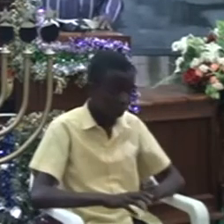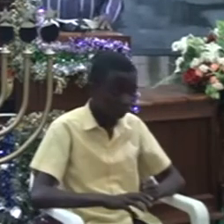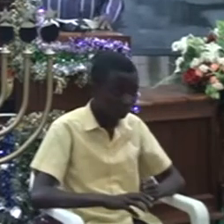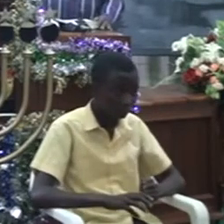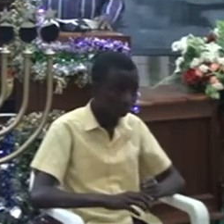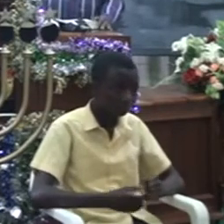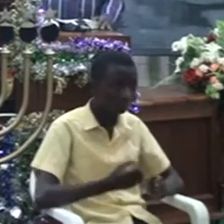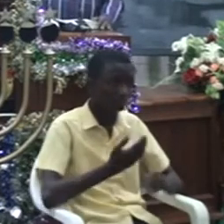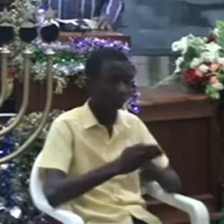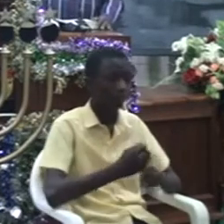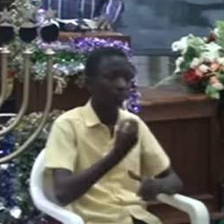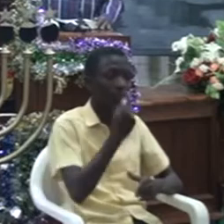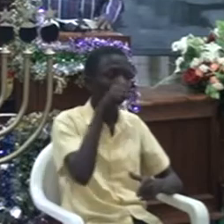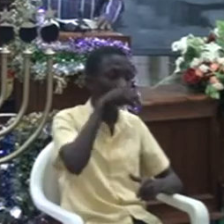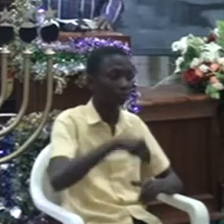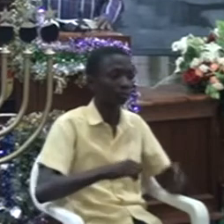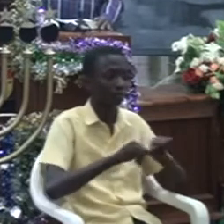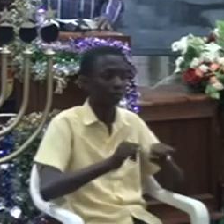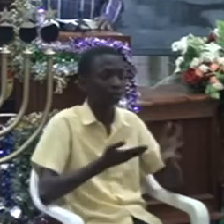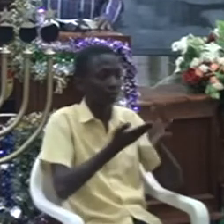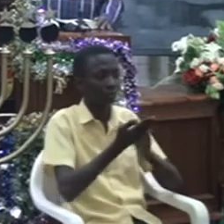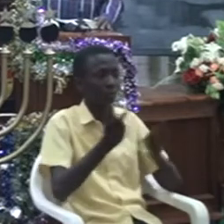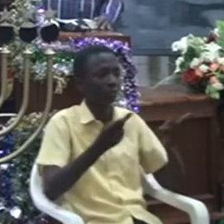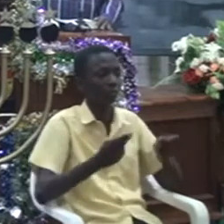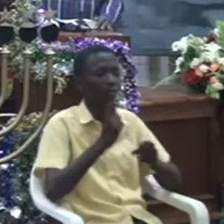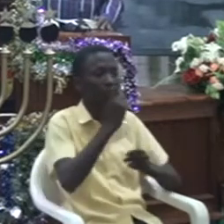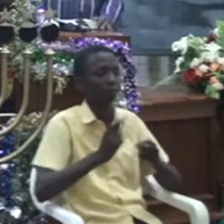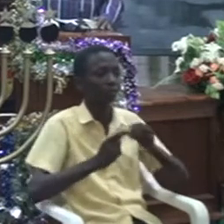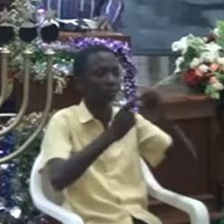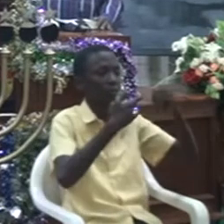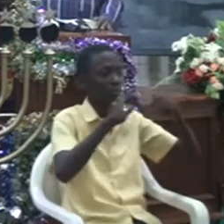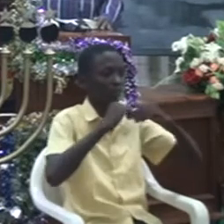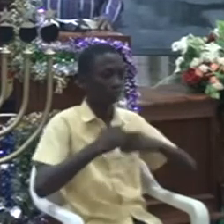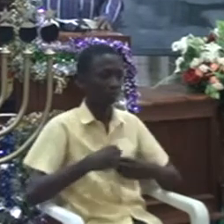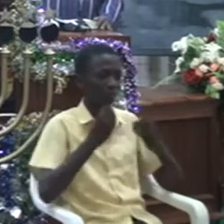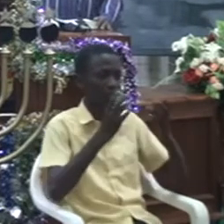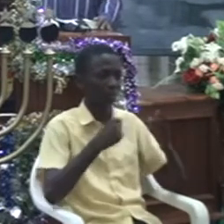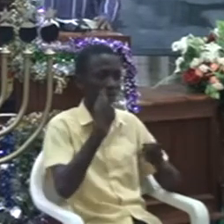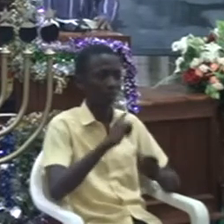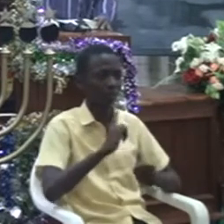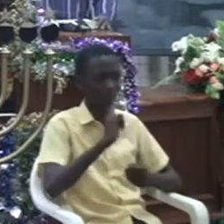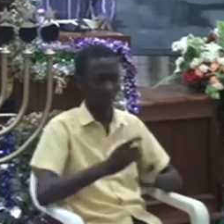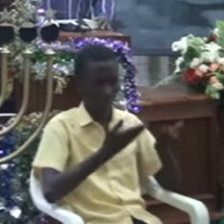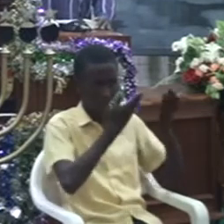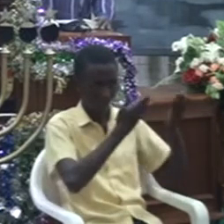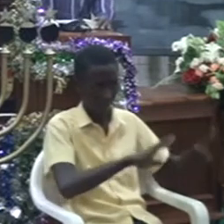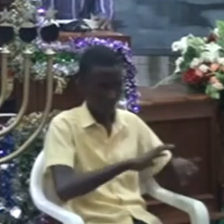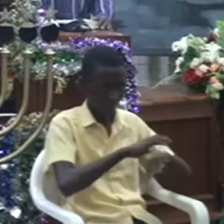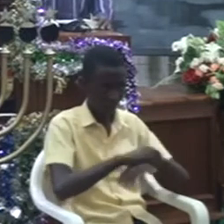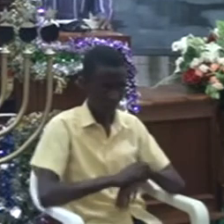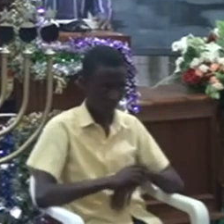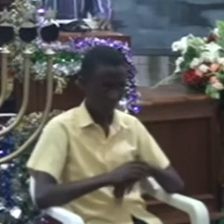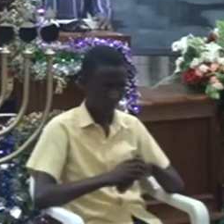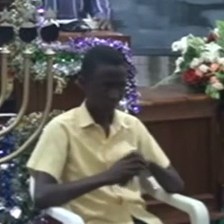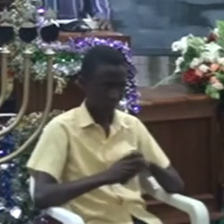si par l'offense d'un seul il en est beaucoup qui sont morts. Anasema kwamba ikiwa basi